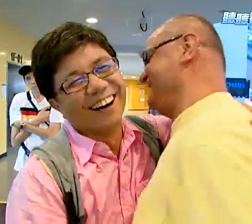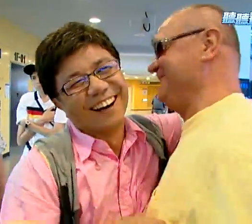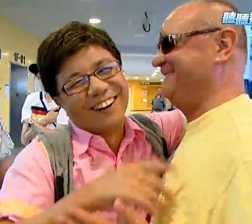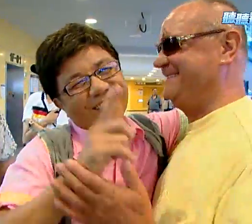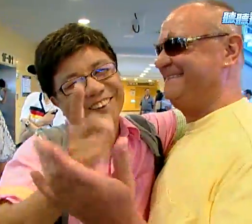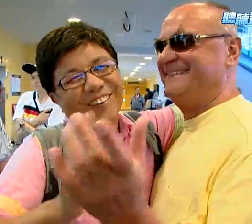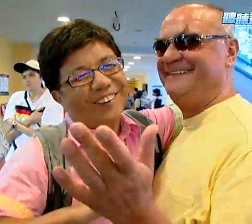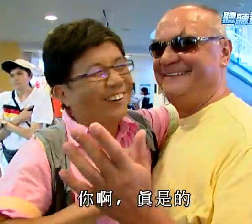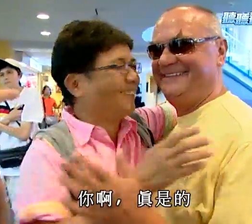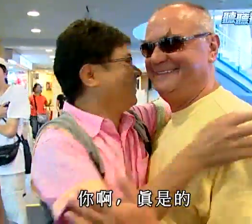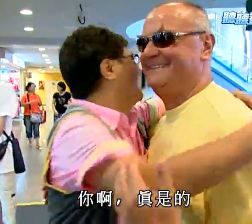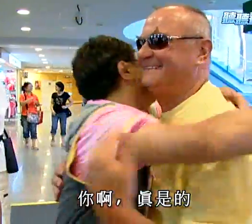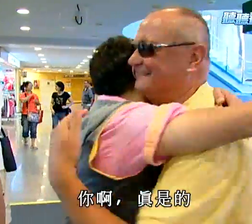哎呀，你呀，真是的。